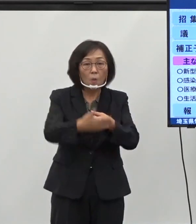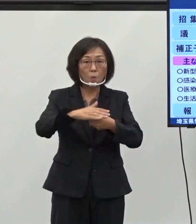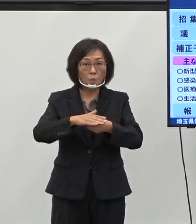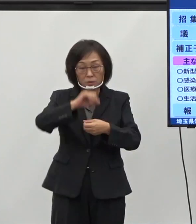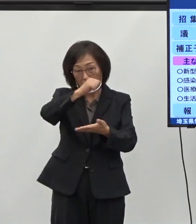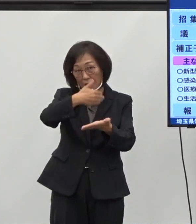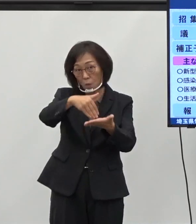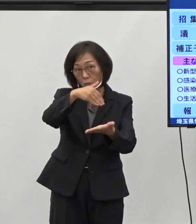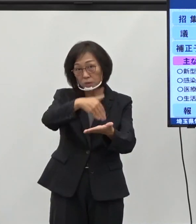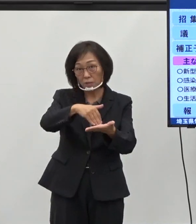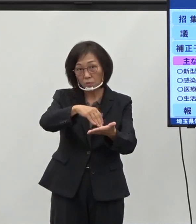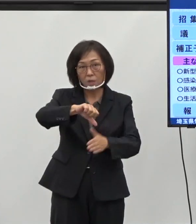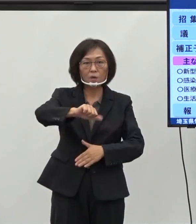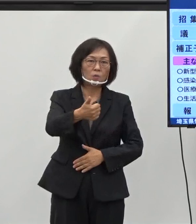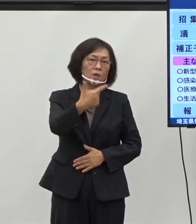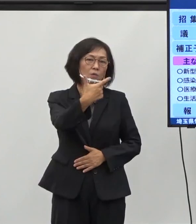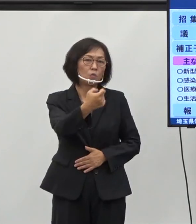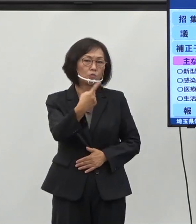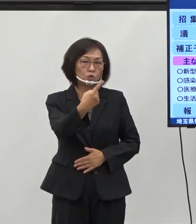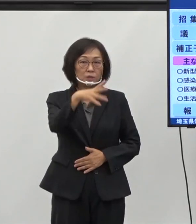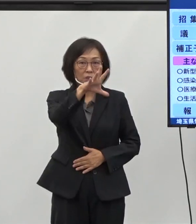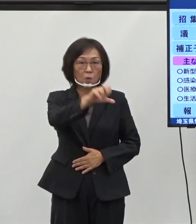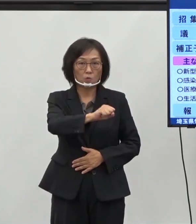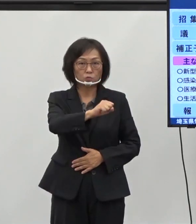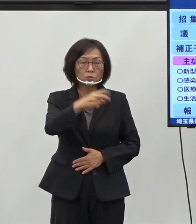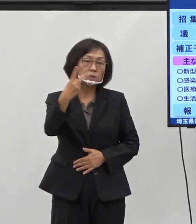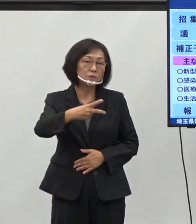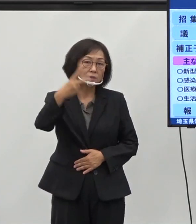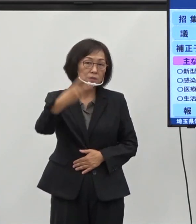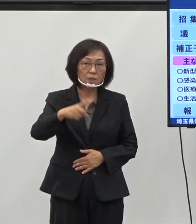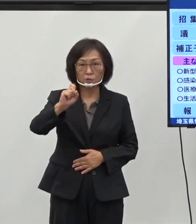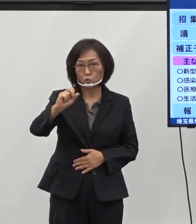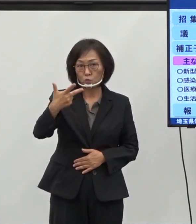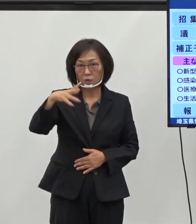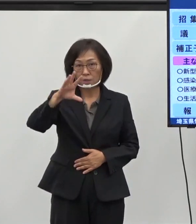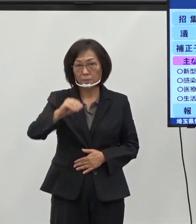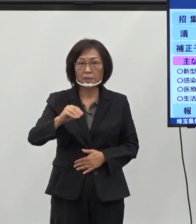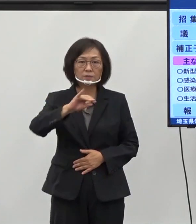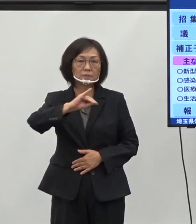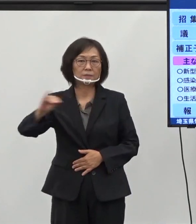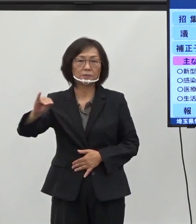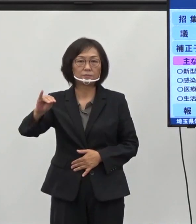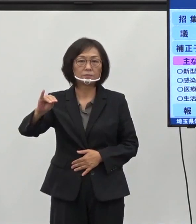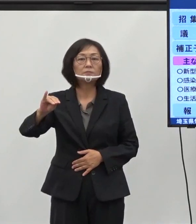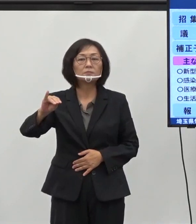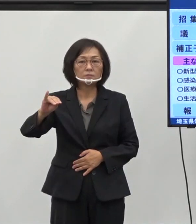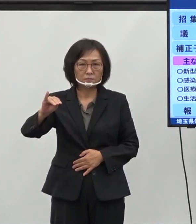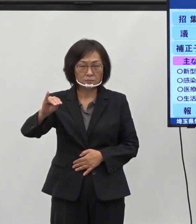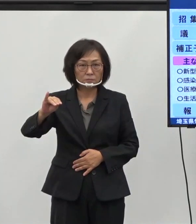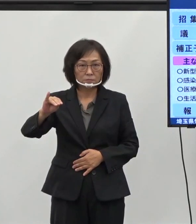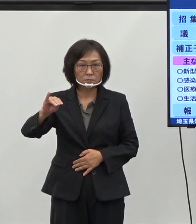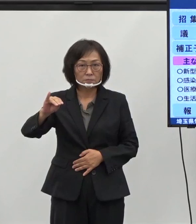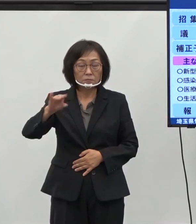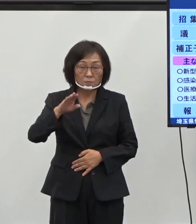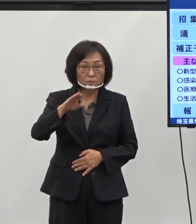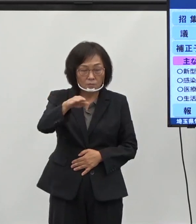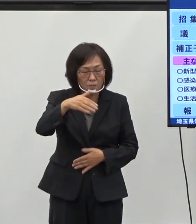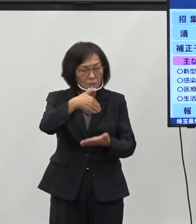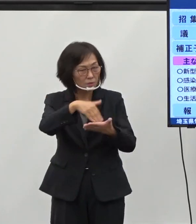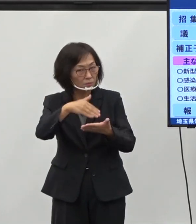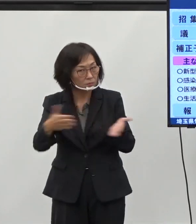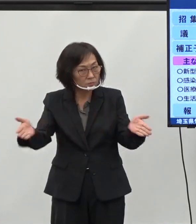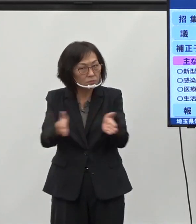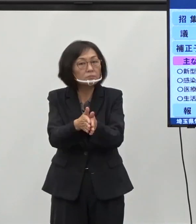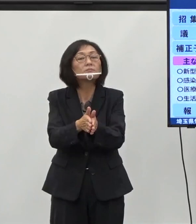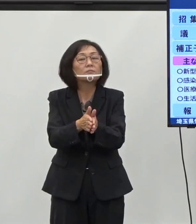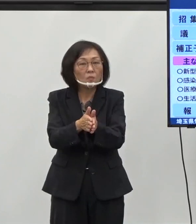は561億2017万1000円、補正後の累計額であります